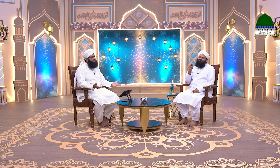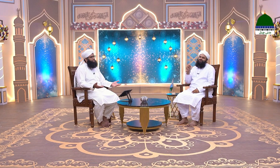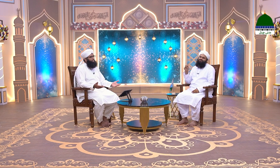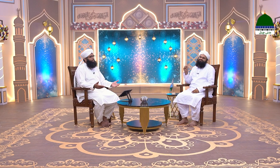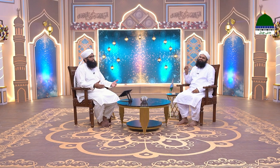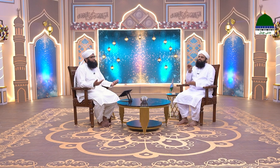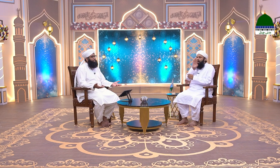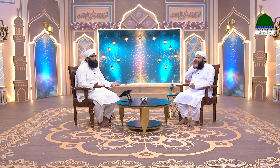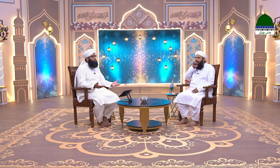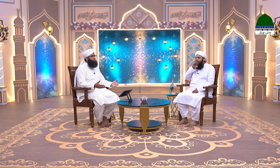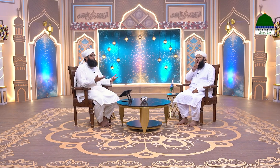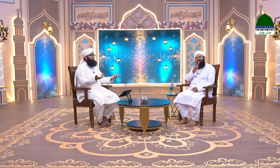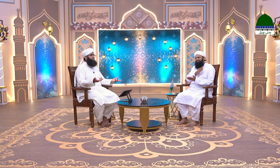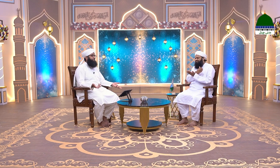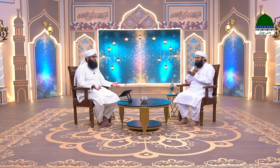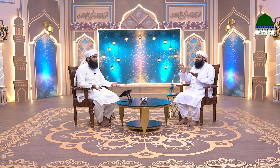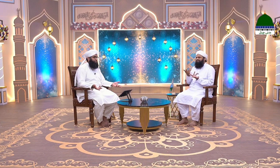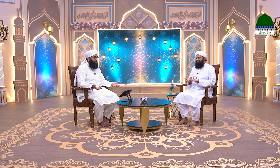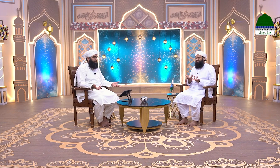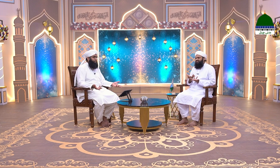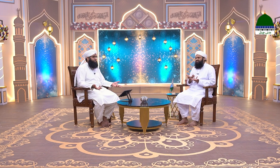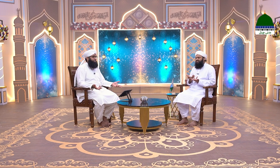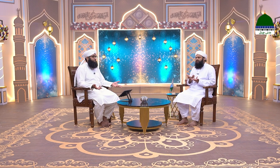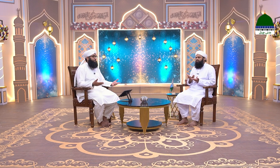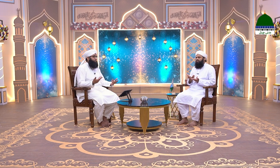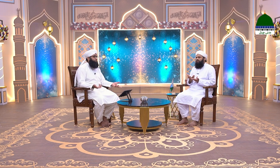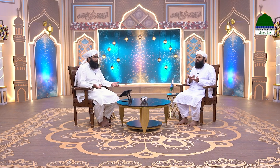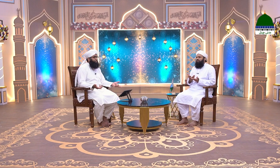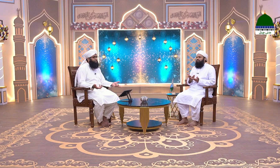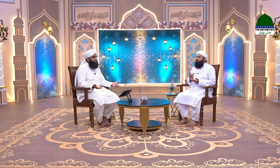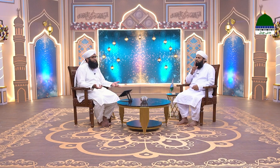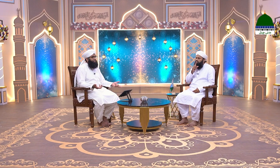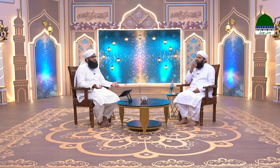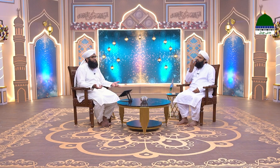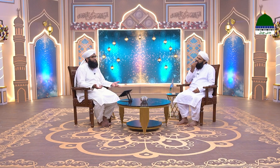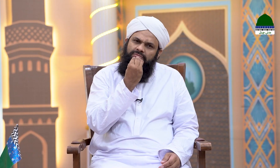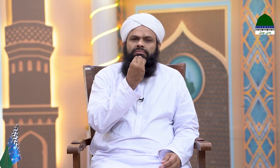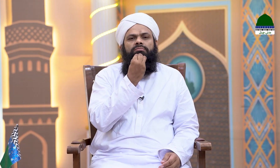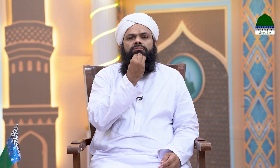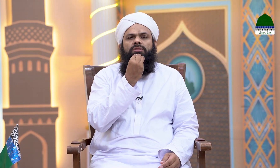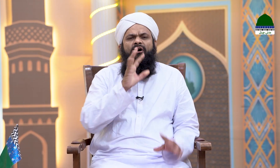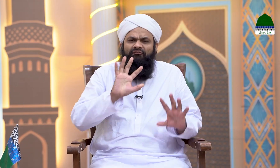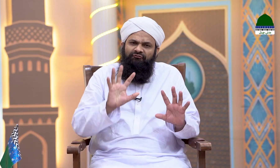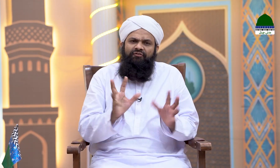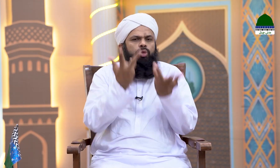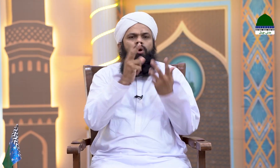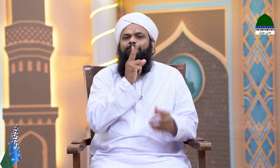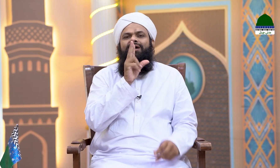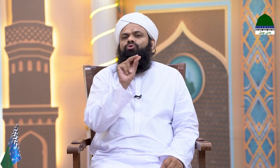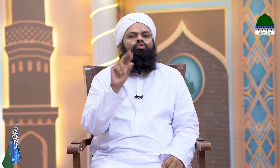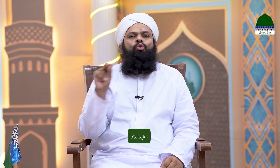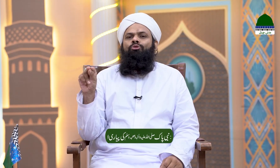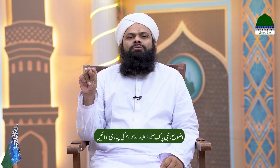عز و جل ہمارے دینی ماحول میں قفل مدینہ کہا جاتا ہے، زبان کا قفل مدینہ لگا لیں، خاموش رہنے کی عادت اختیار